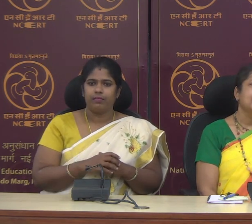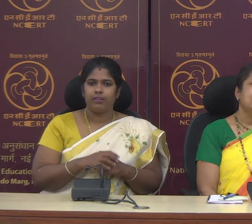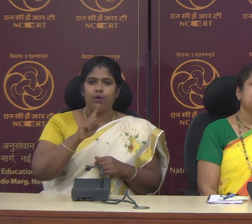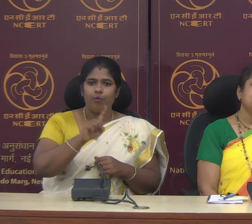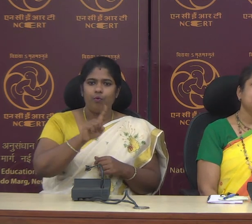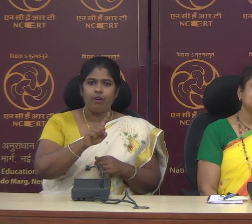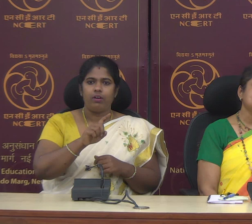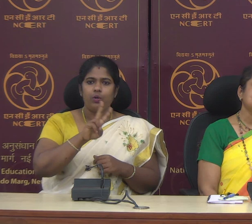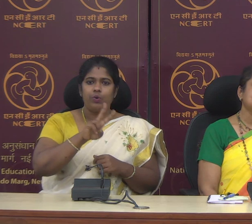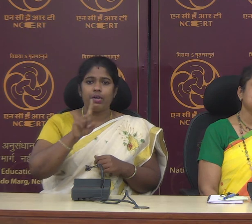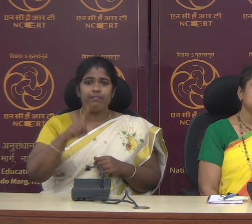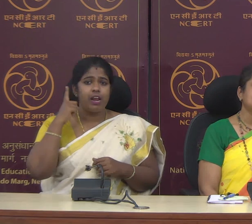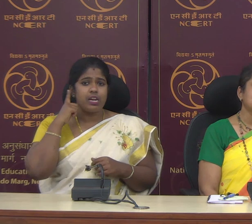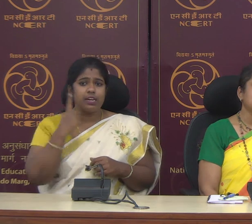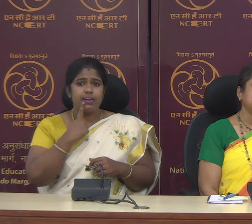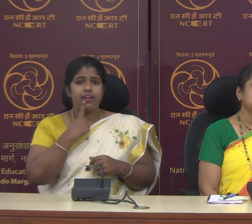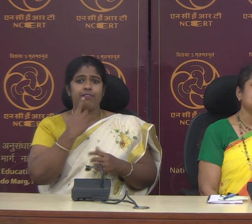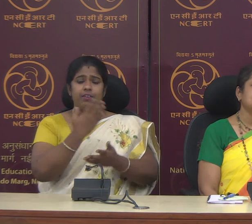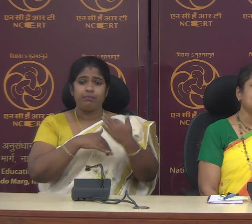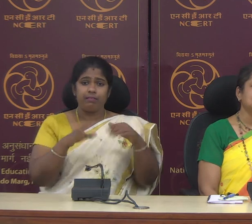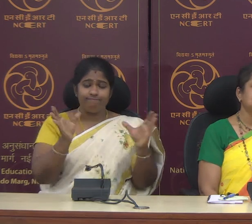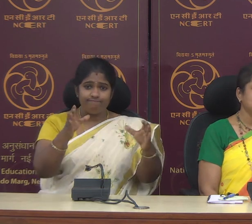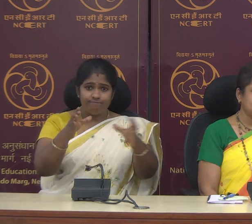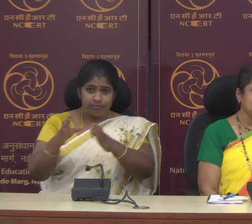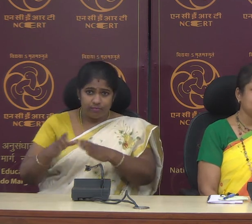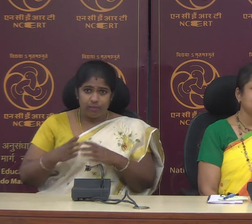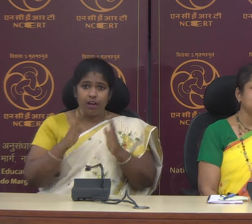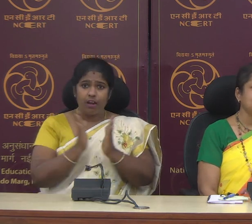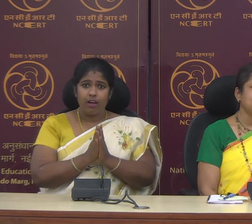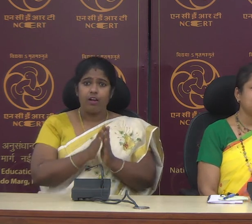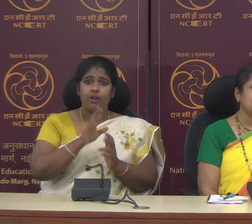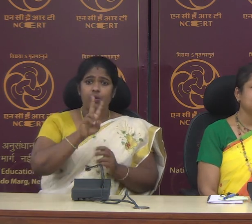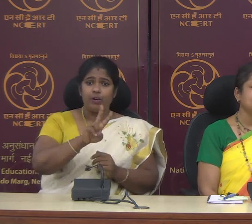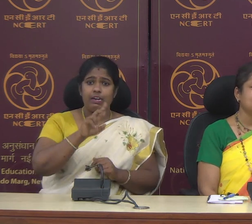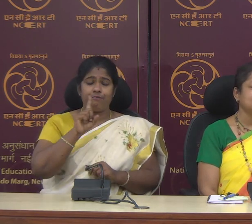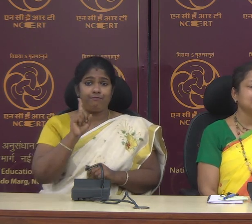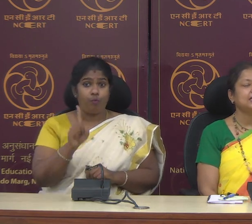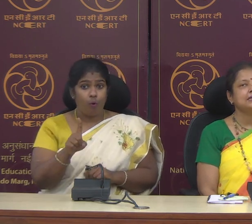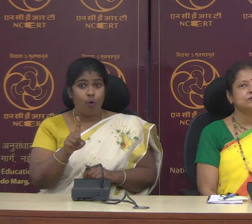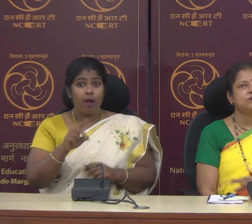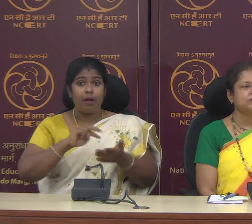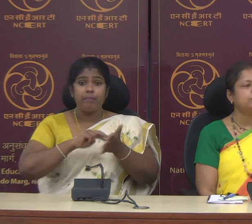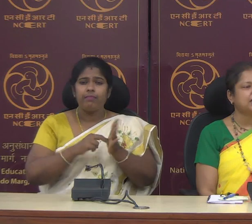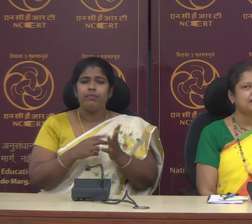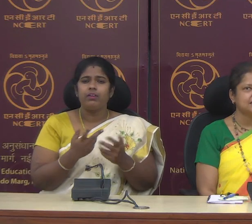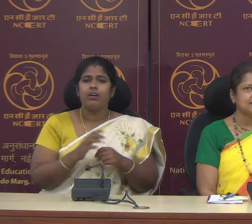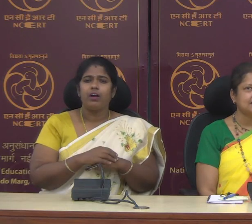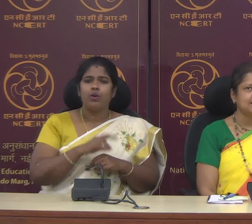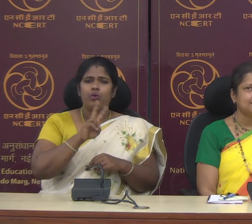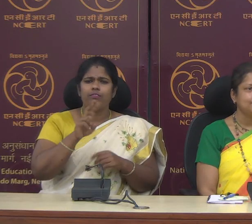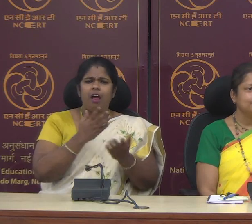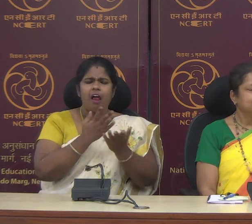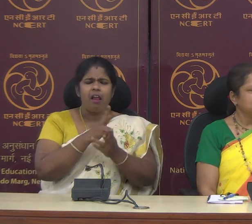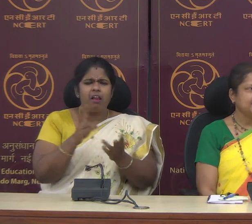हैं। अब 21 तरह की दिव्यांगताओं को पहचानने का अर्थ क्या यह है कि मुझे पढ़ाना लिखाना 21 विविध प्रकार से करना